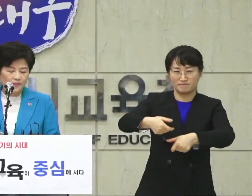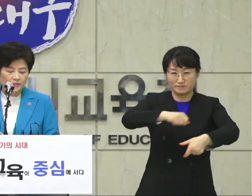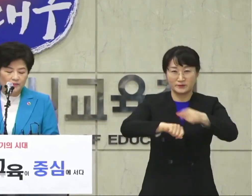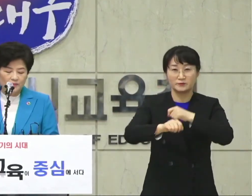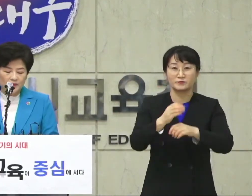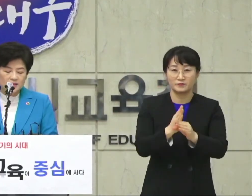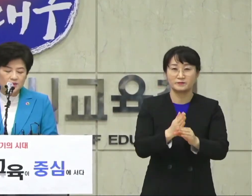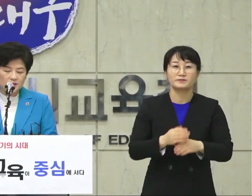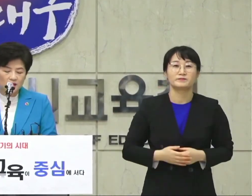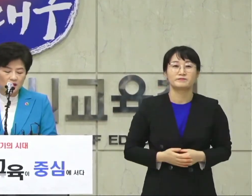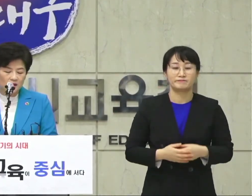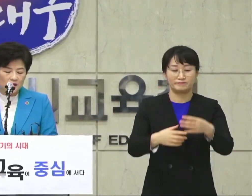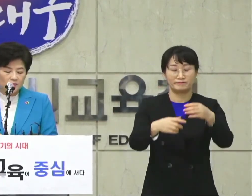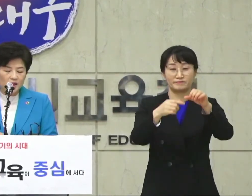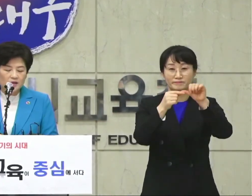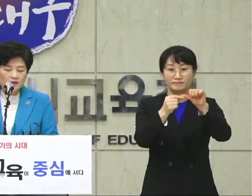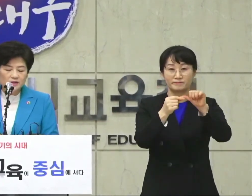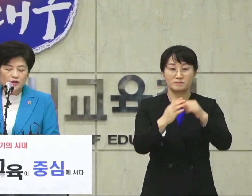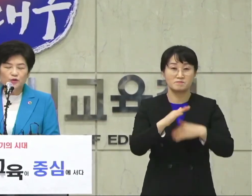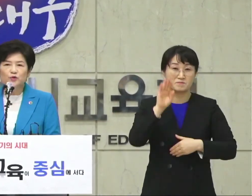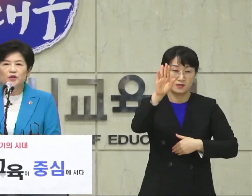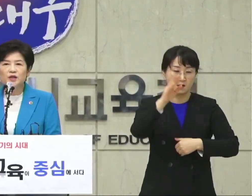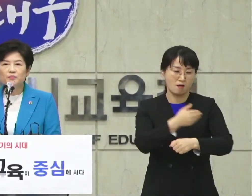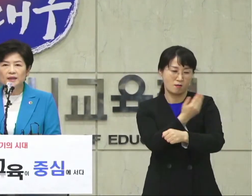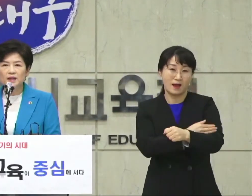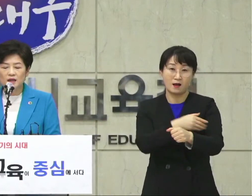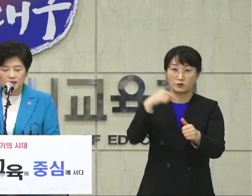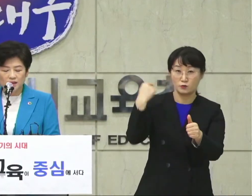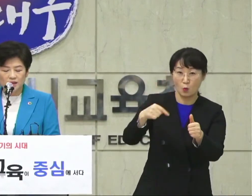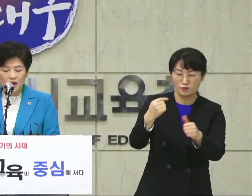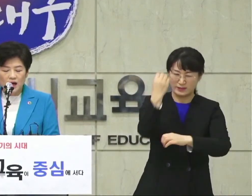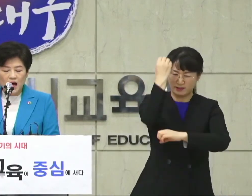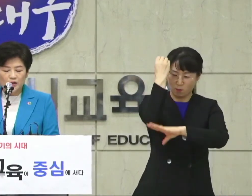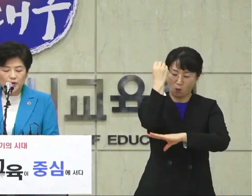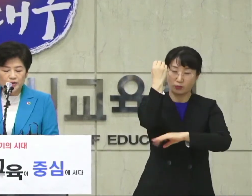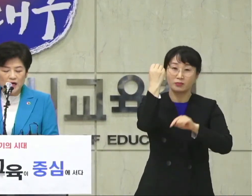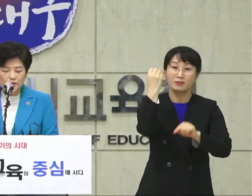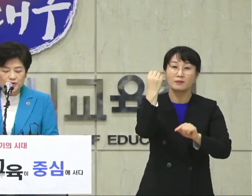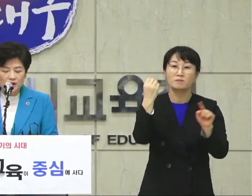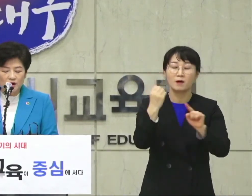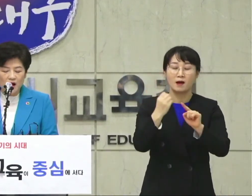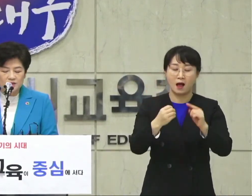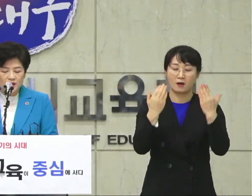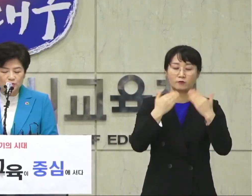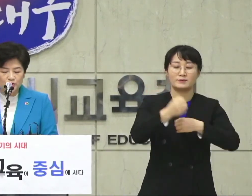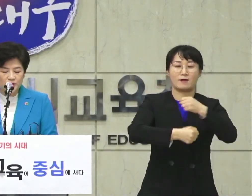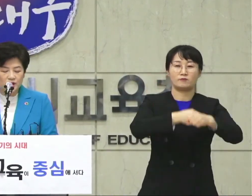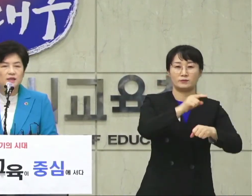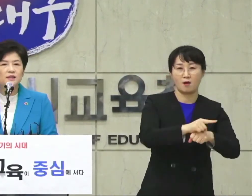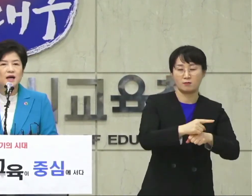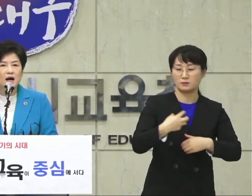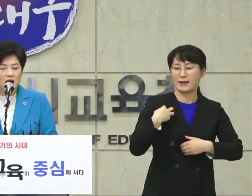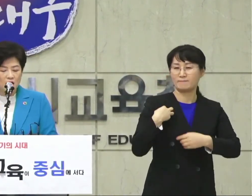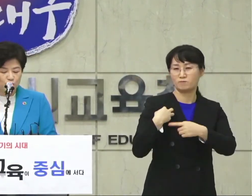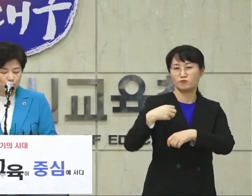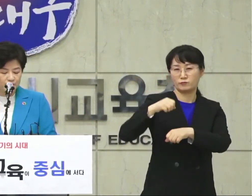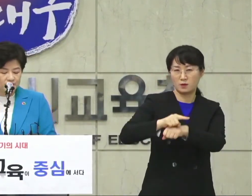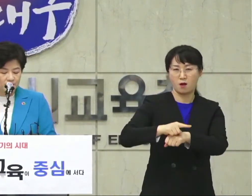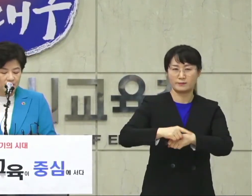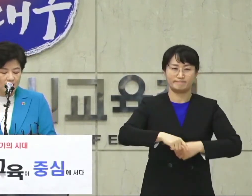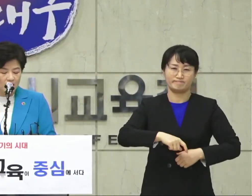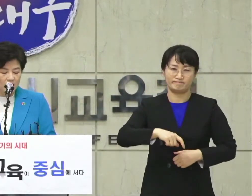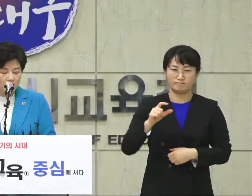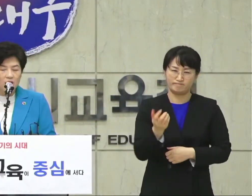있습니다. 다섯째, 미래 역량 교육의 바탕인 학교 자율성과 책무성을